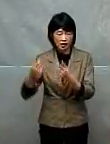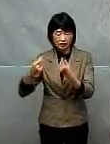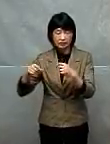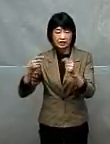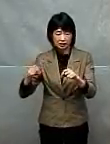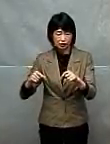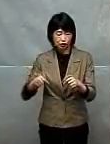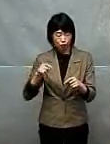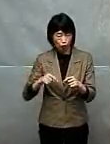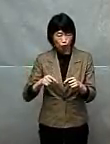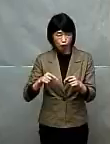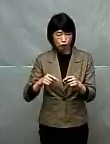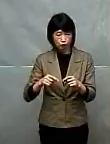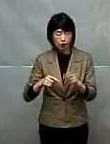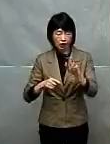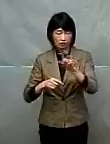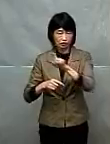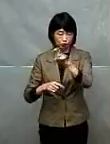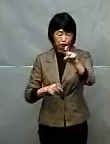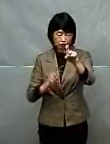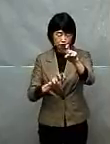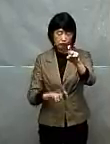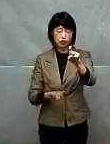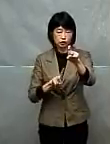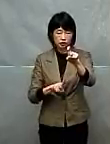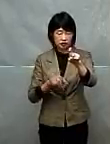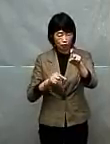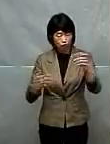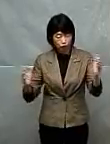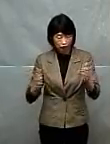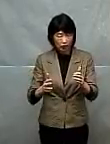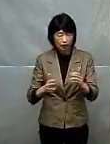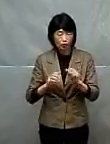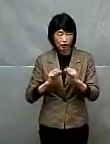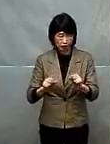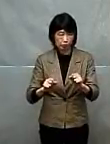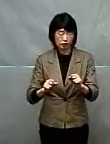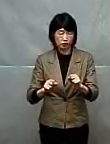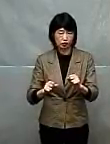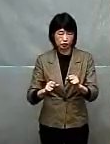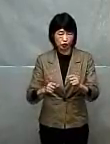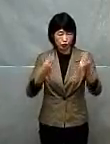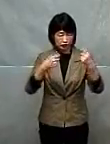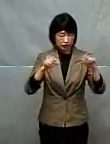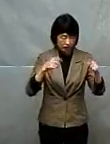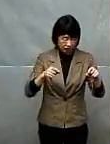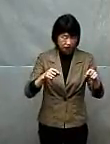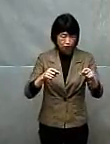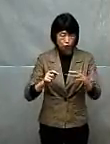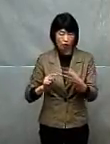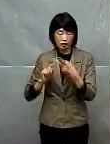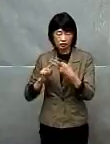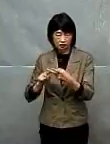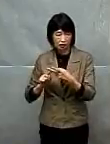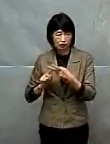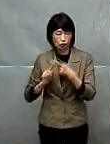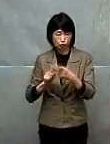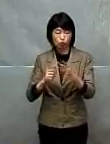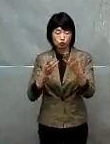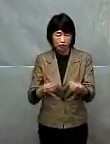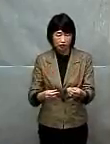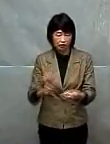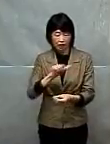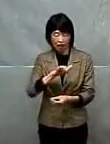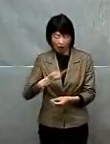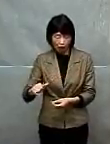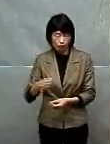をします、会を10月21日に開きますというチラシあるいはハガキを送ったというふうに安倍健一さんがおっしゃっていまして、 はい、 そ